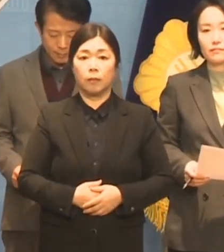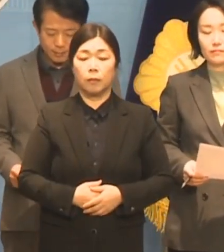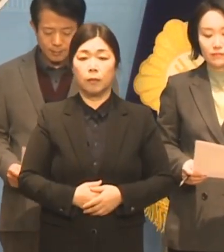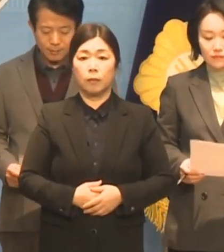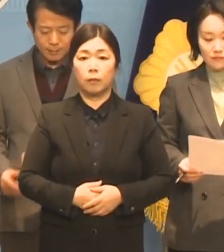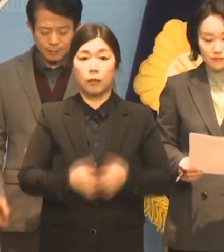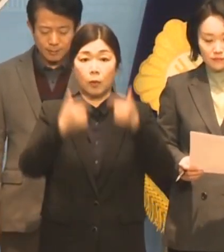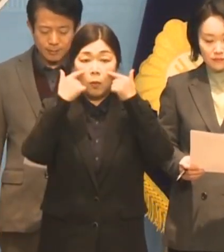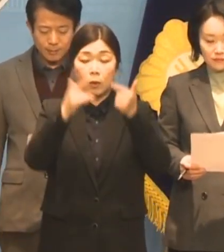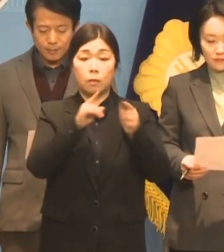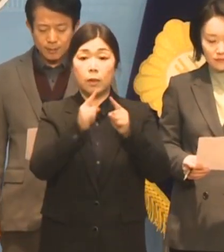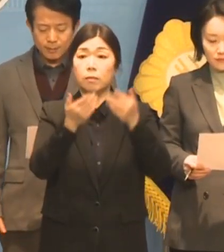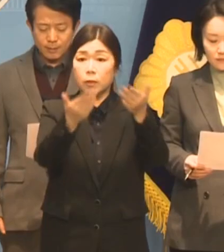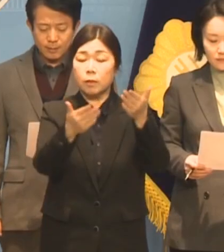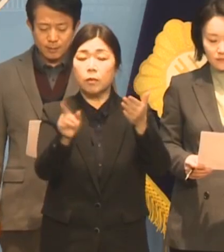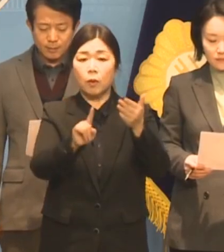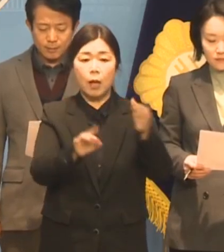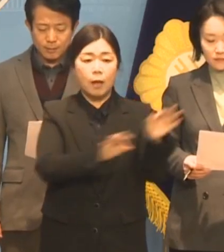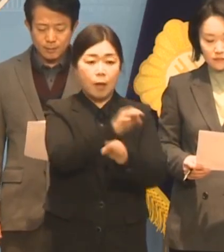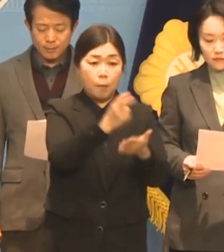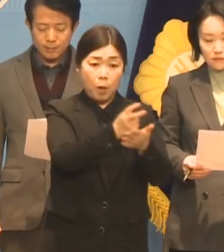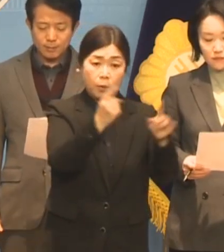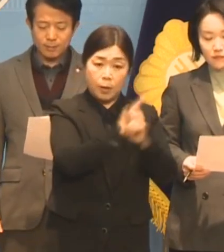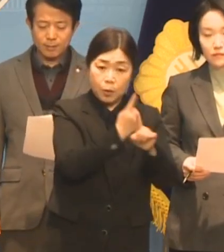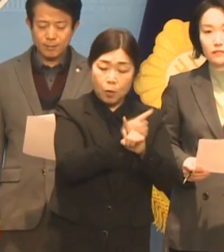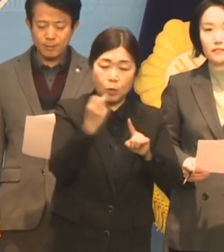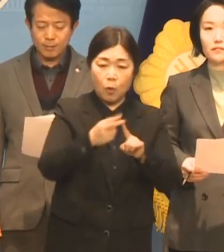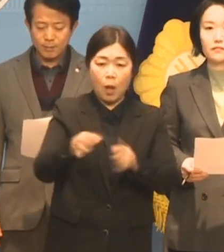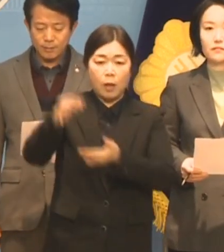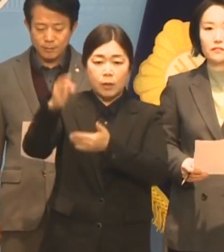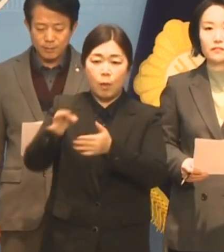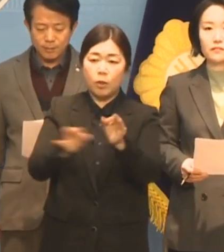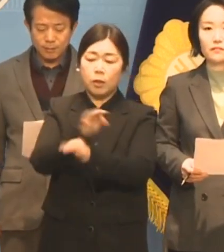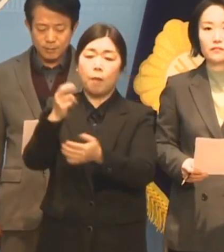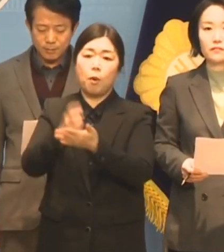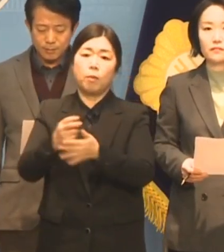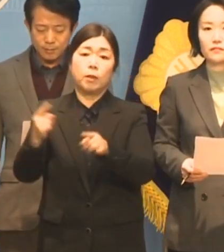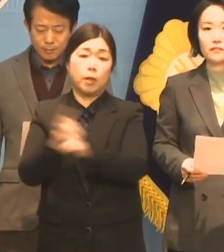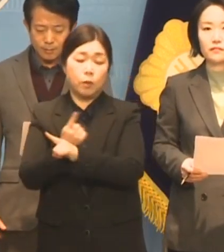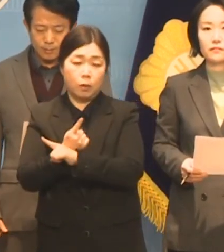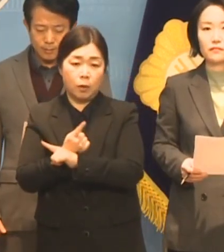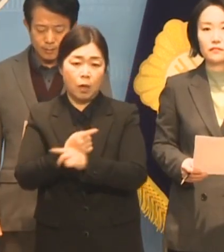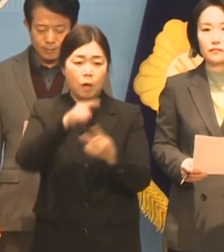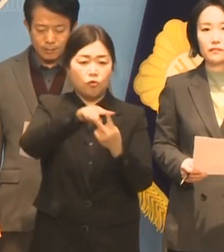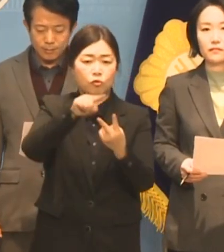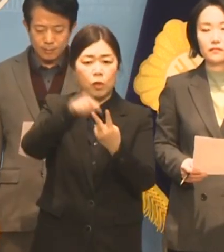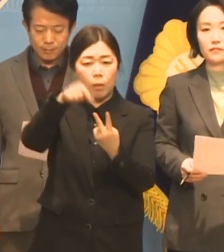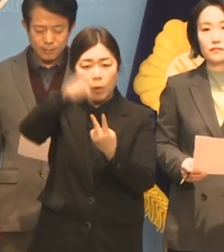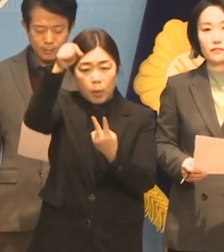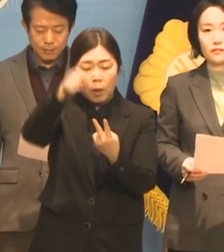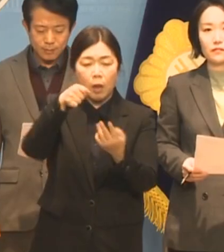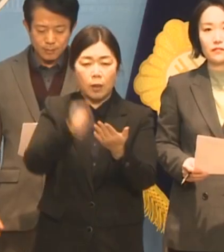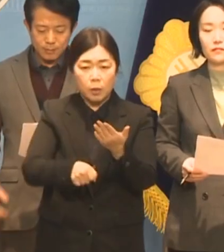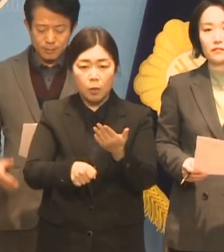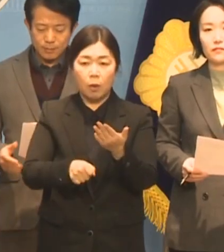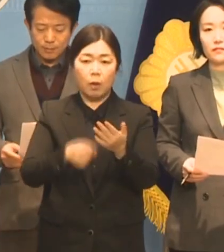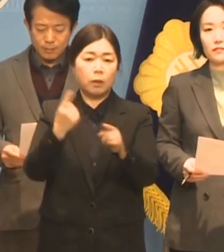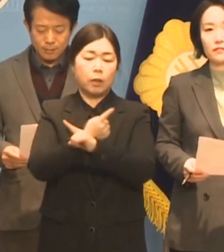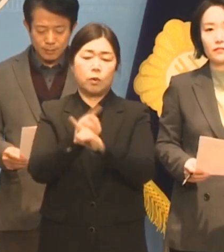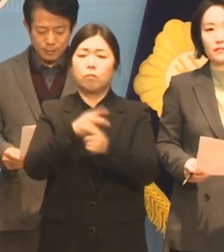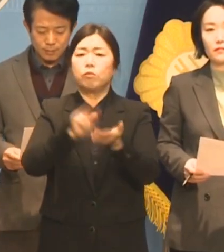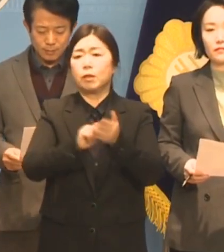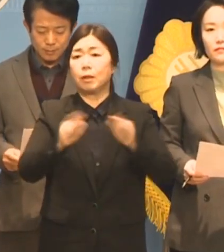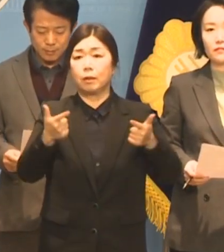분명히 말씀드리는 점은 상법 개정과 자본시장법 개정이 양자택일 사안이 아니라는 것입니다.